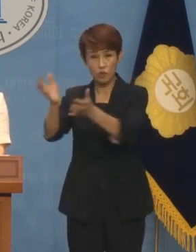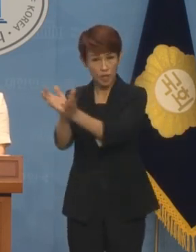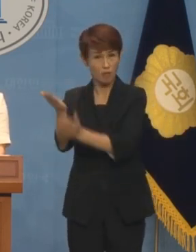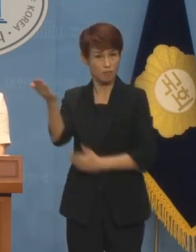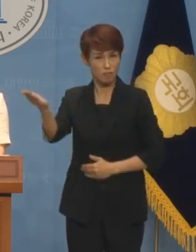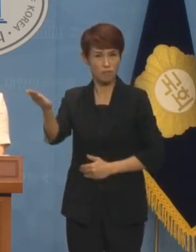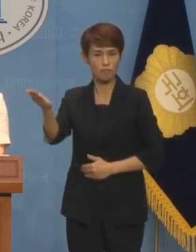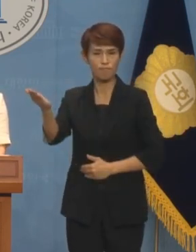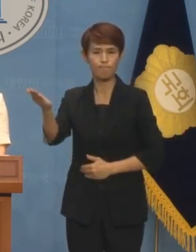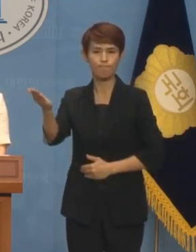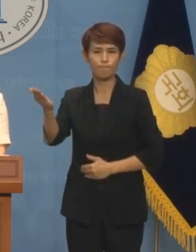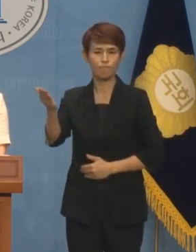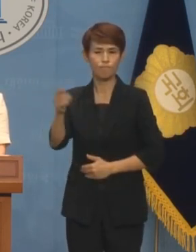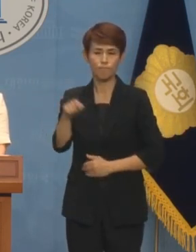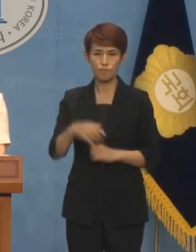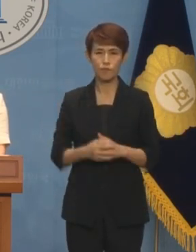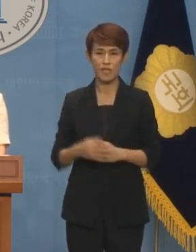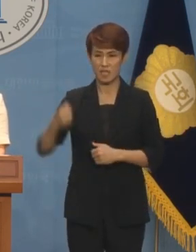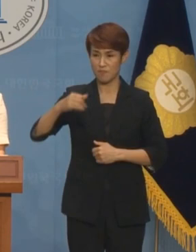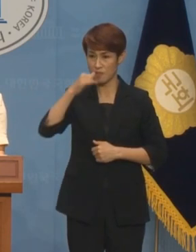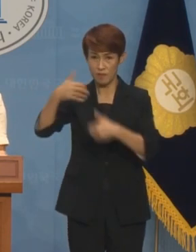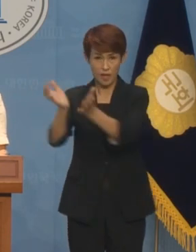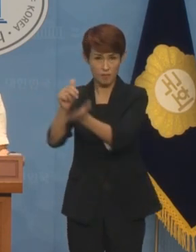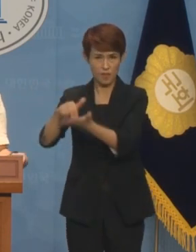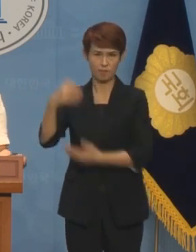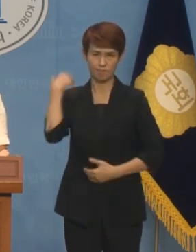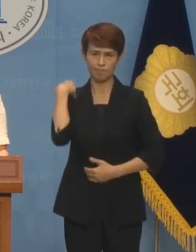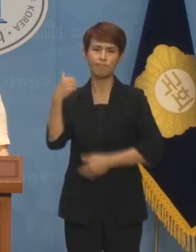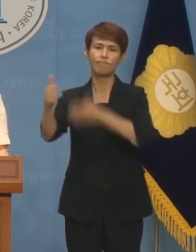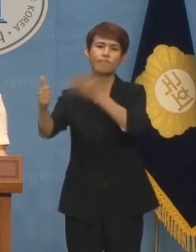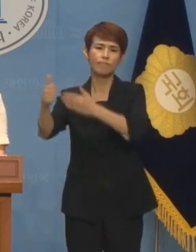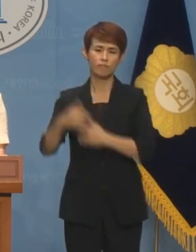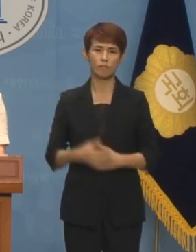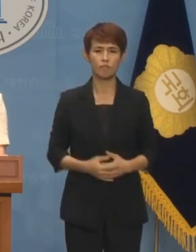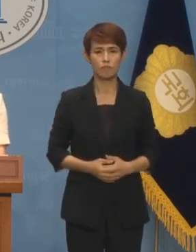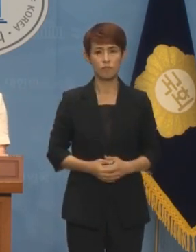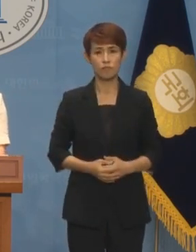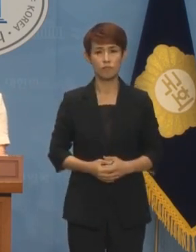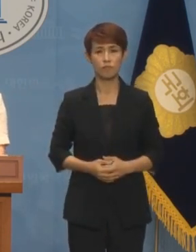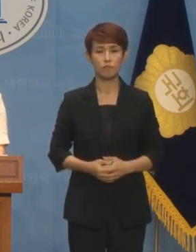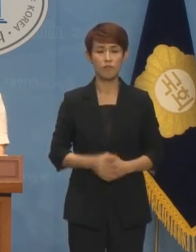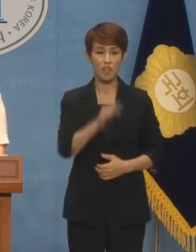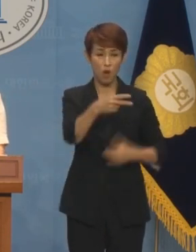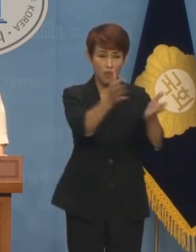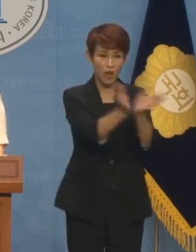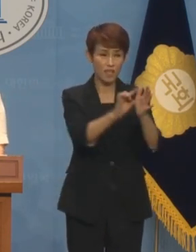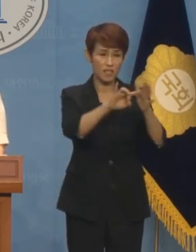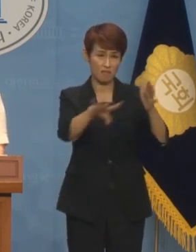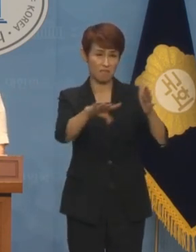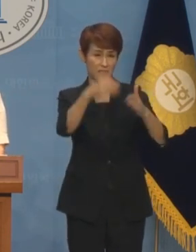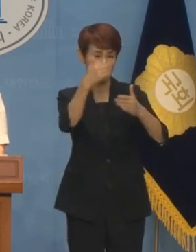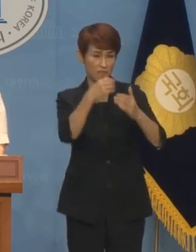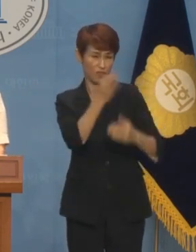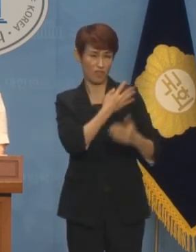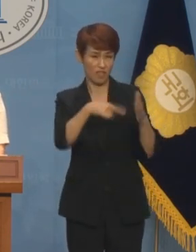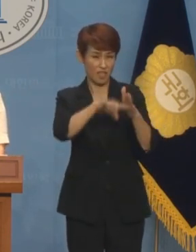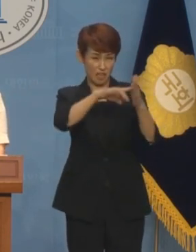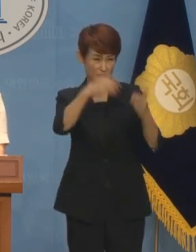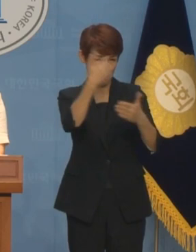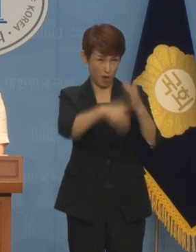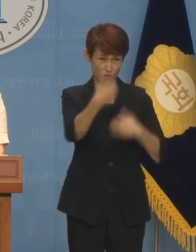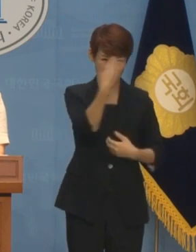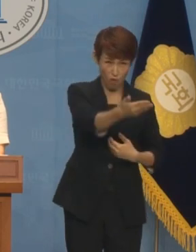역시 제1야당과 과반 야당으로서 책임을 다해야 합니다. 정부 여당의 초부자 감세 법안이 국회를